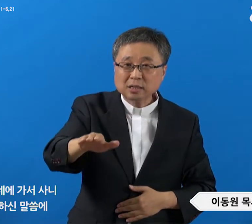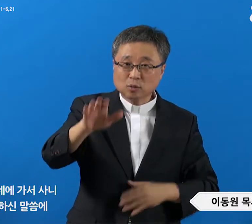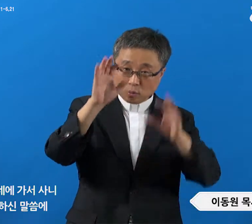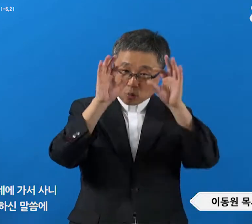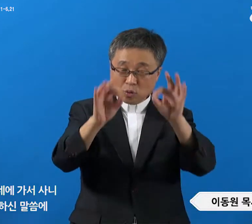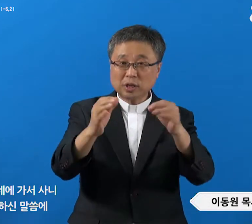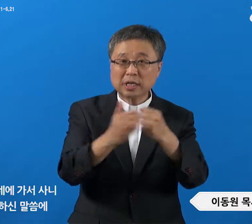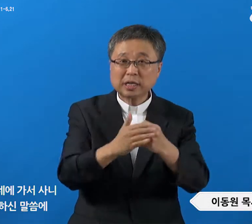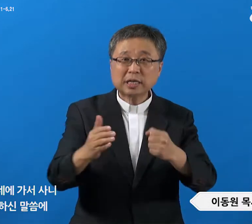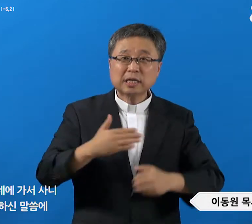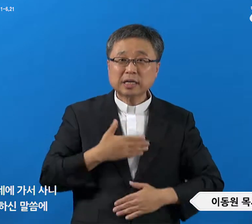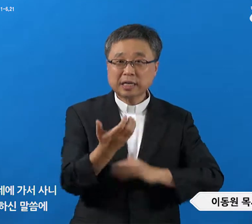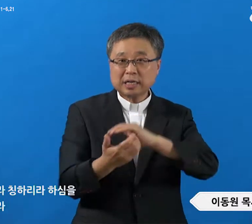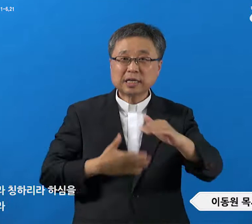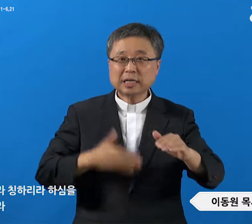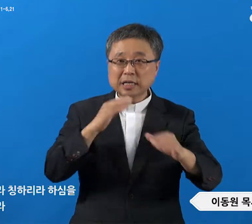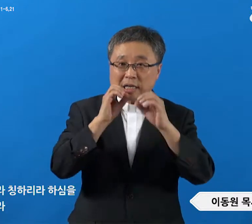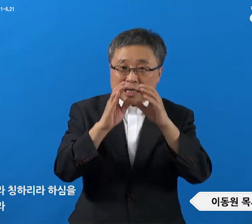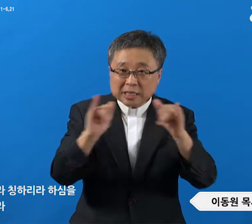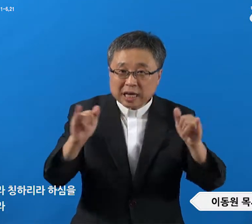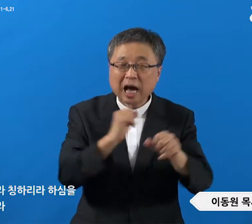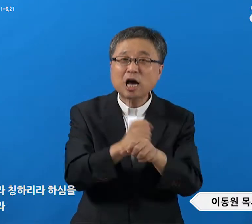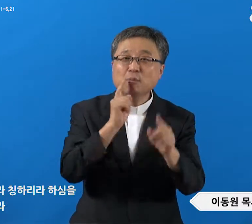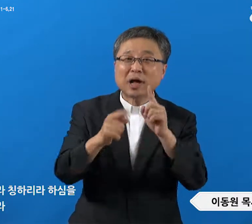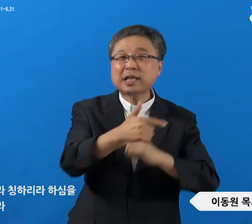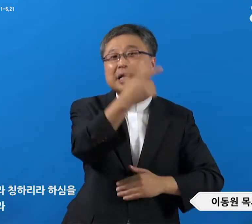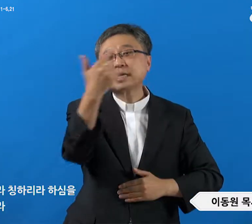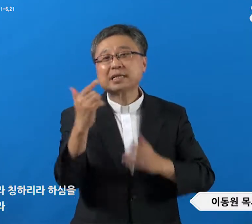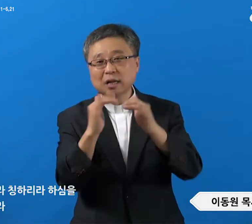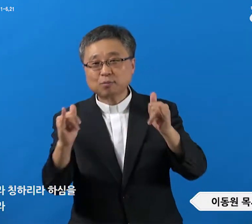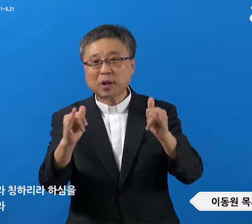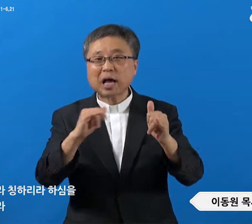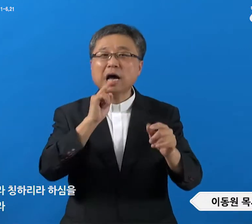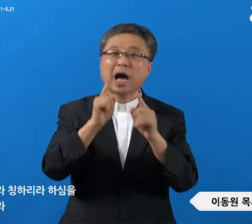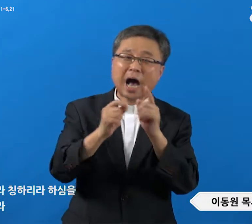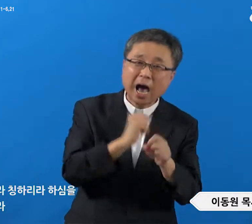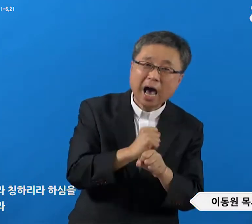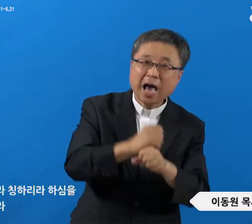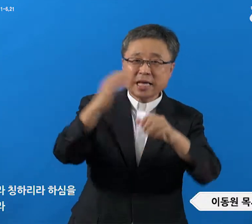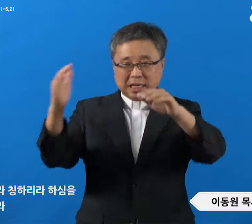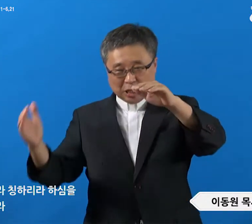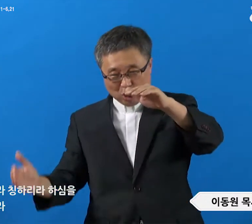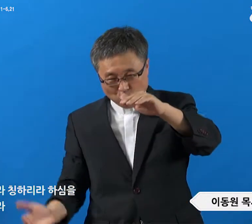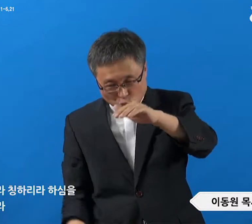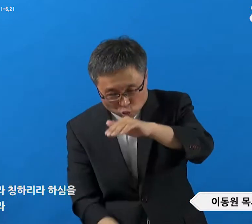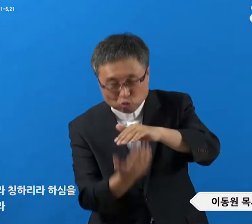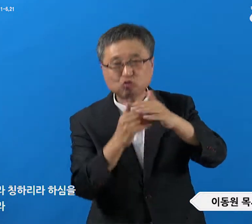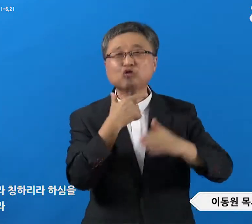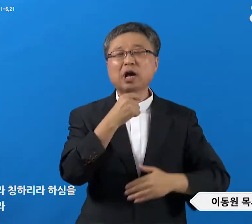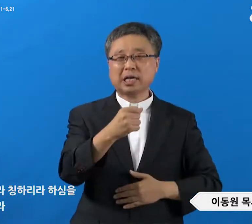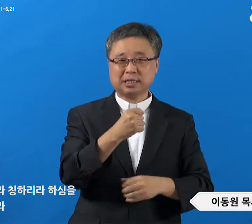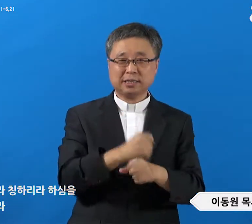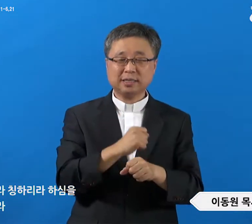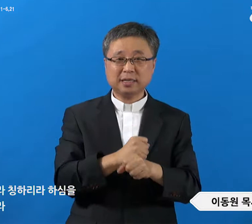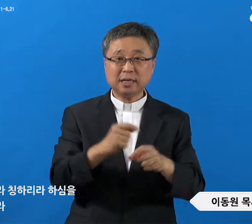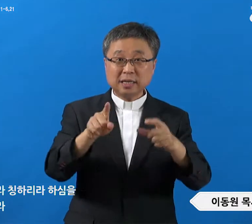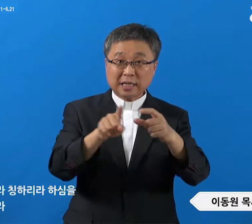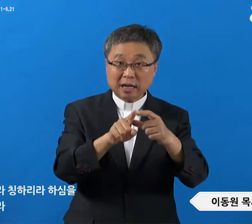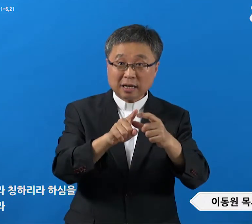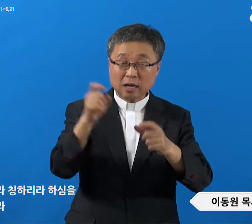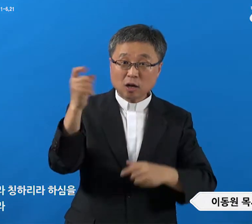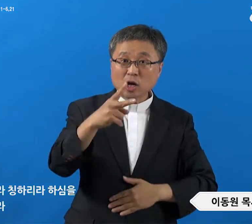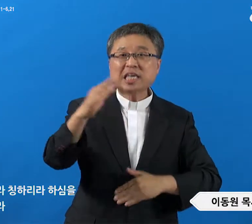이는 선지자로 하신 말씀에 나사렛 사람이라 칭하리라 하신 말씀을 이루려 하심이라. 무슨 단어가